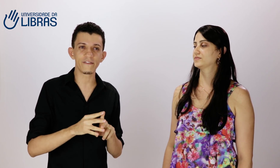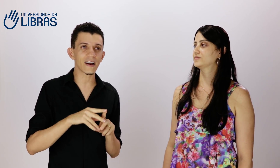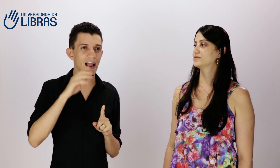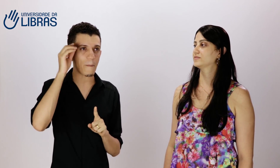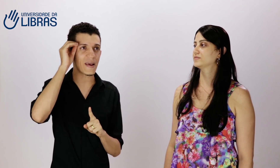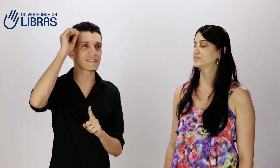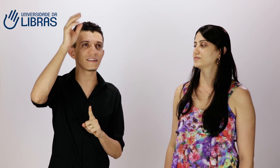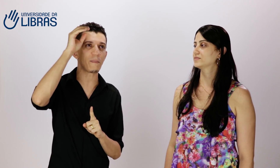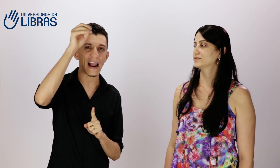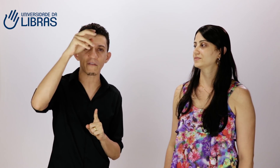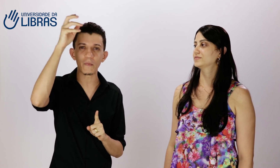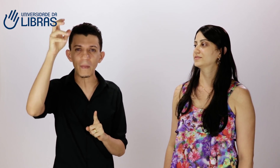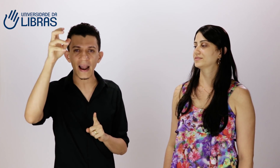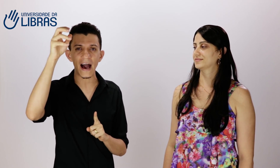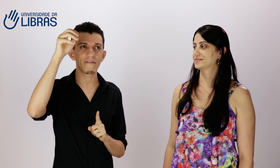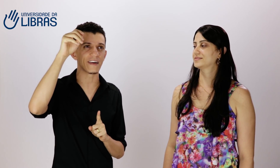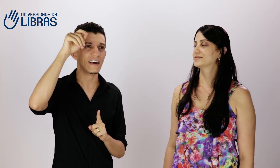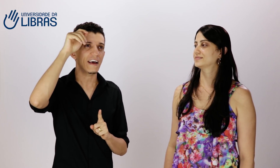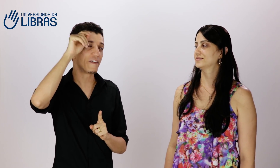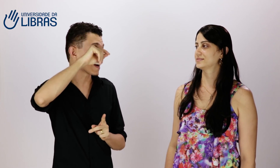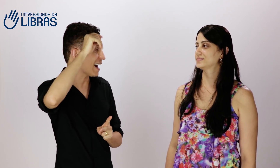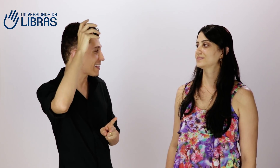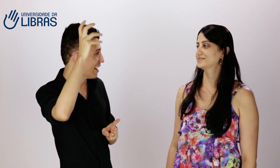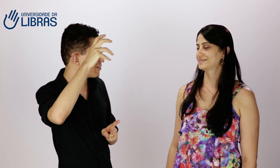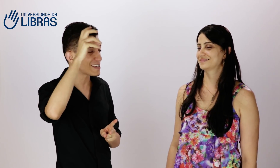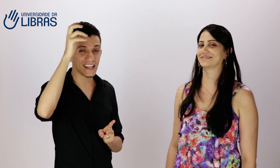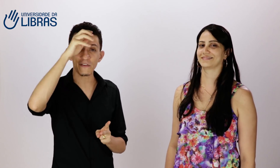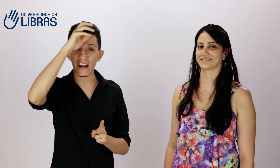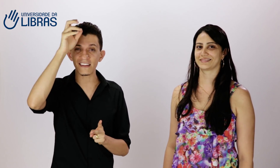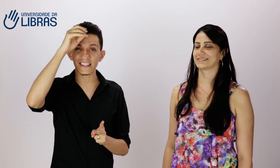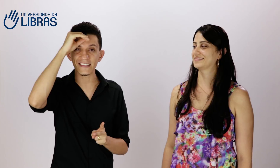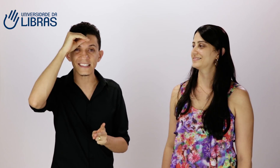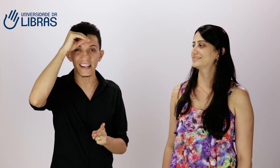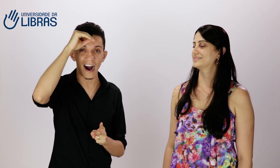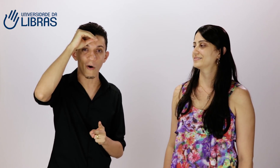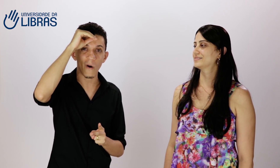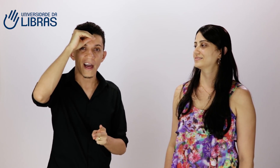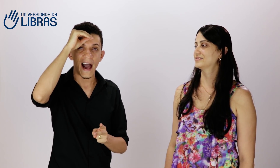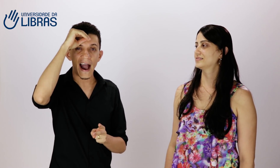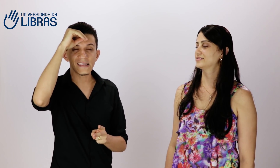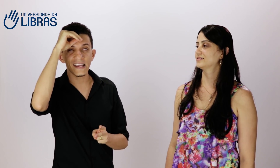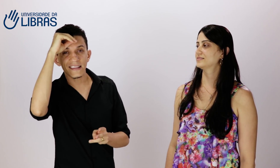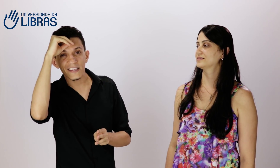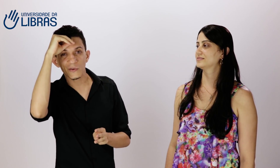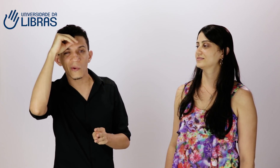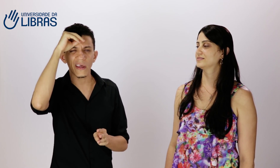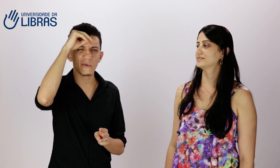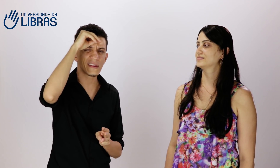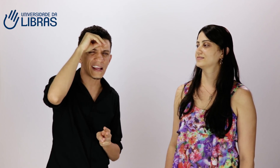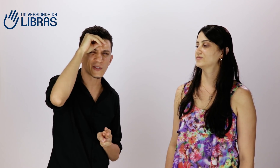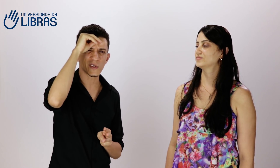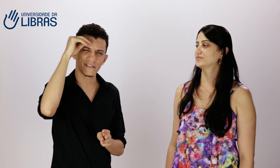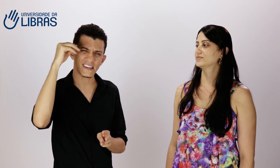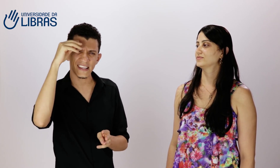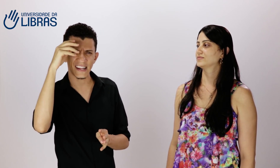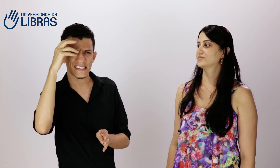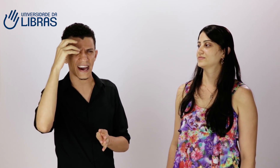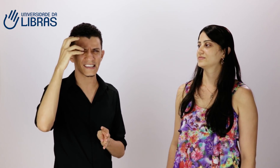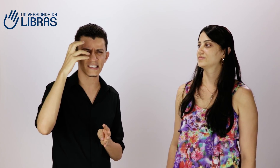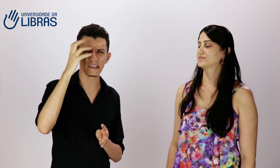fica lá pensando palavra por palavra, fica catando o significado de cada sinal, aí você entende um e não entende outro, você faz aquelas caras assim que não